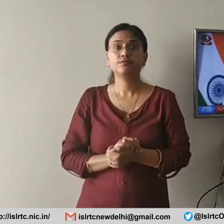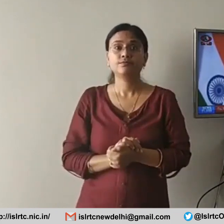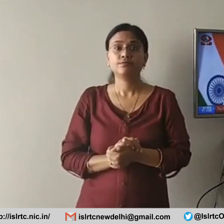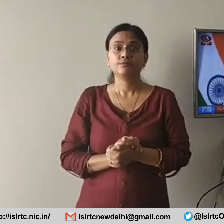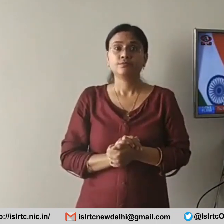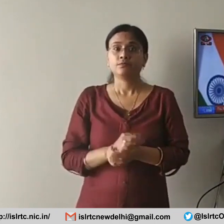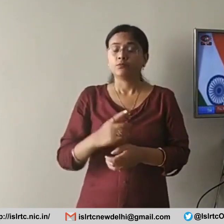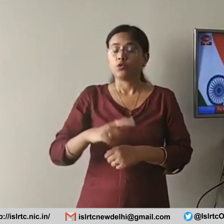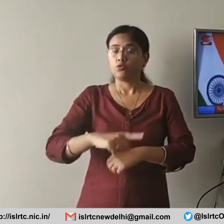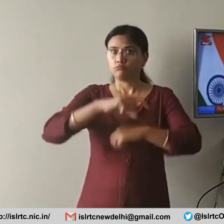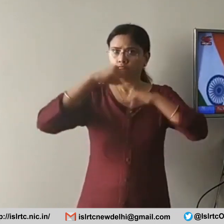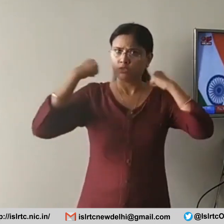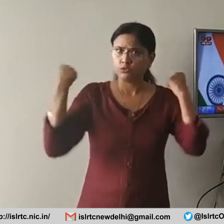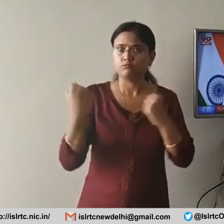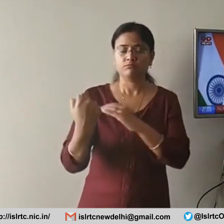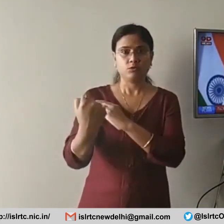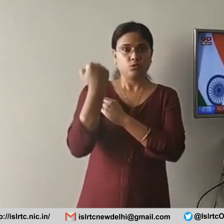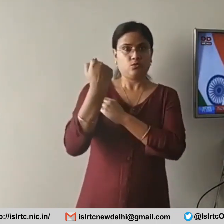कठोरता